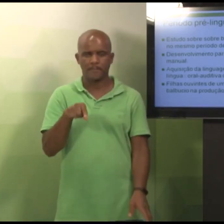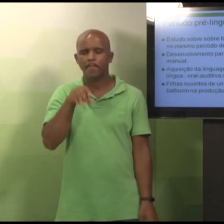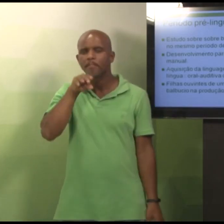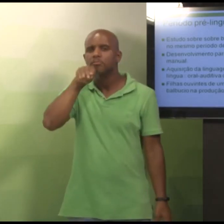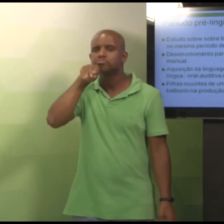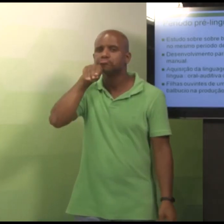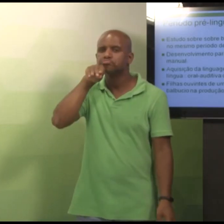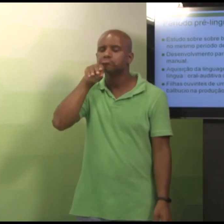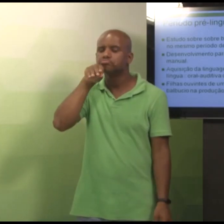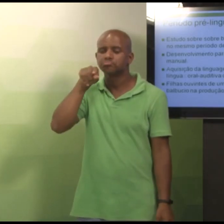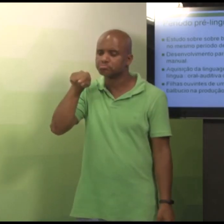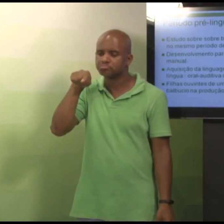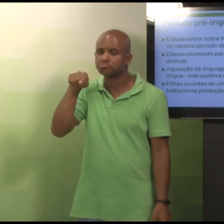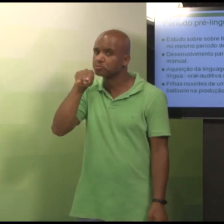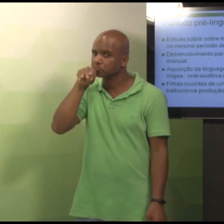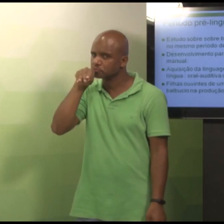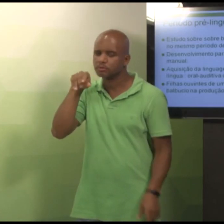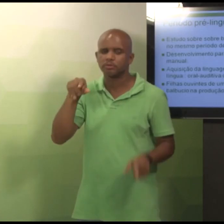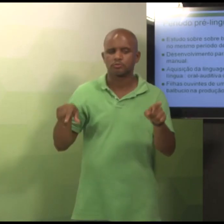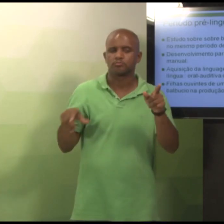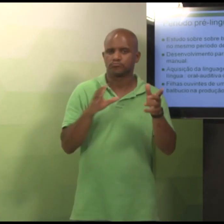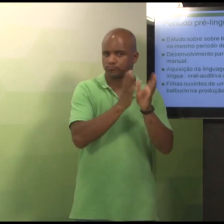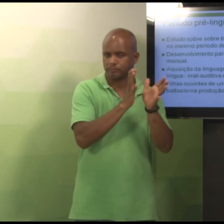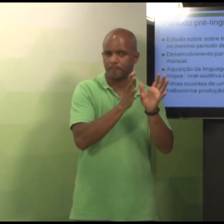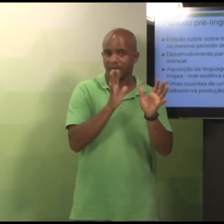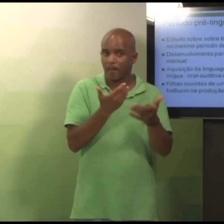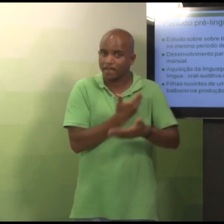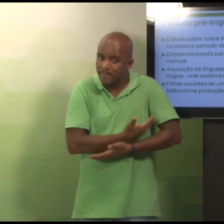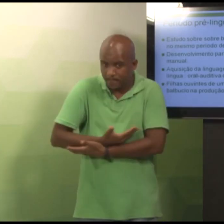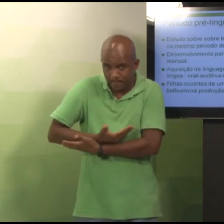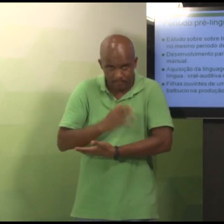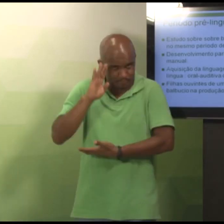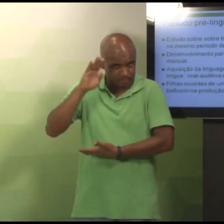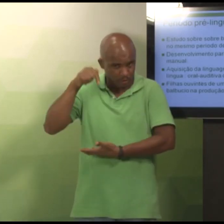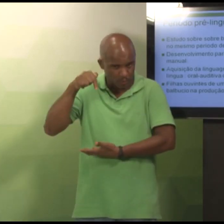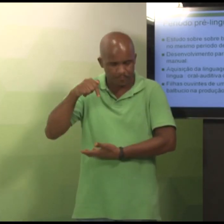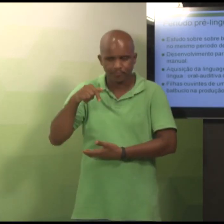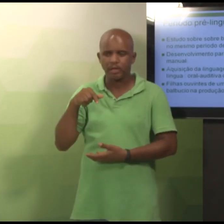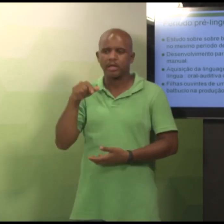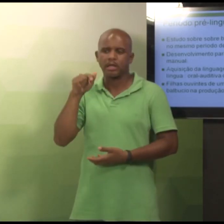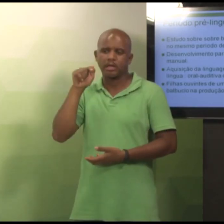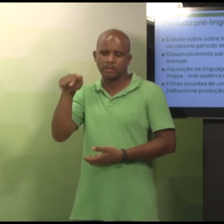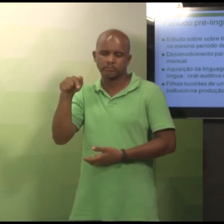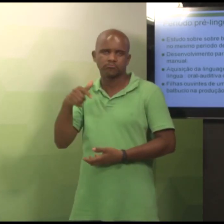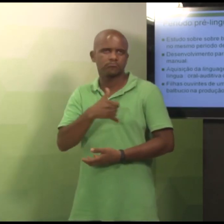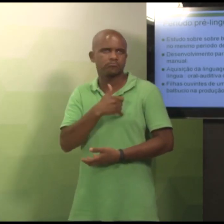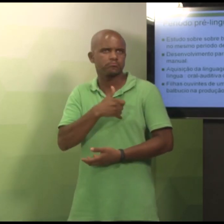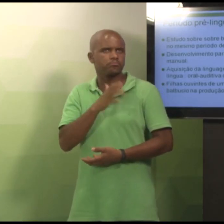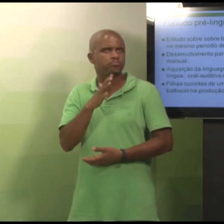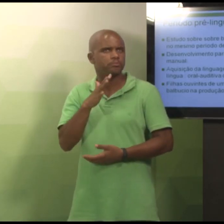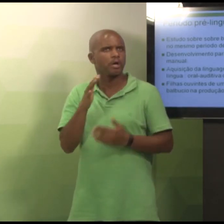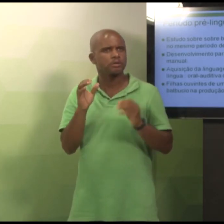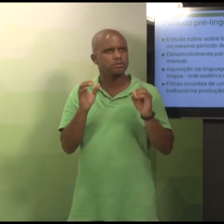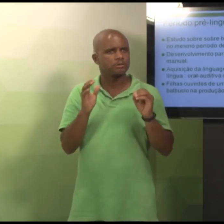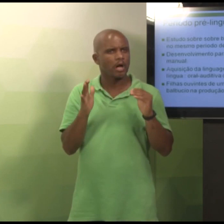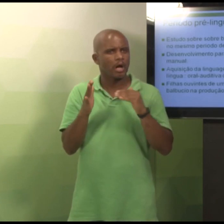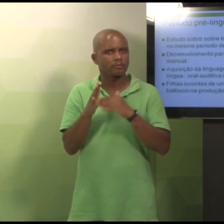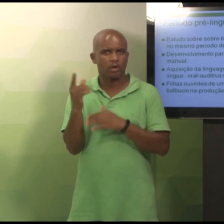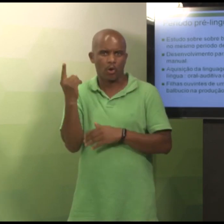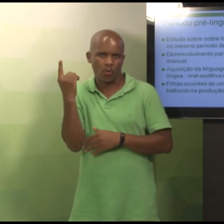esses períodos são iguais ou diferentes para surdos e ouvintes? Enquanto os ouvintes desenvolvem a oralização, os